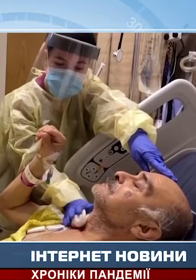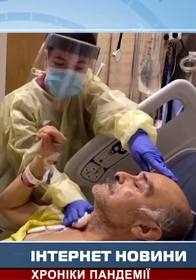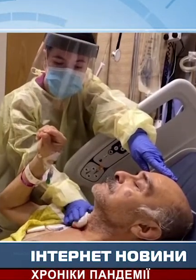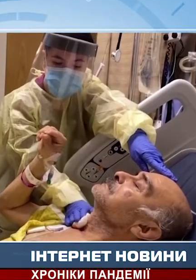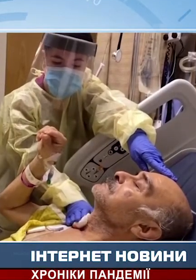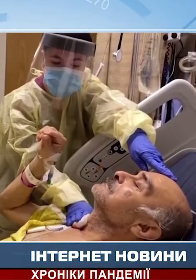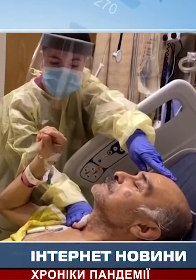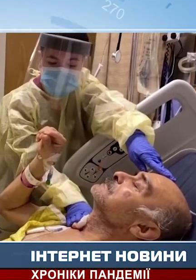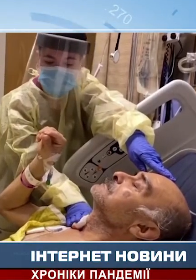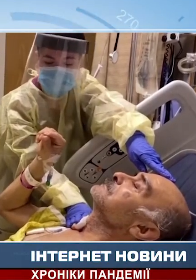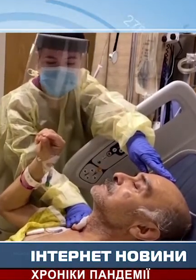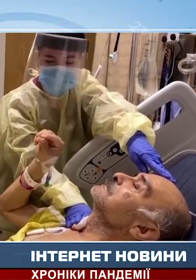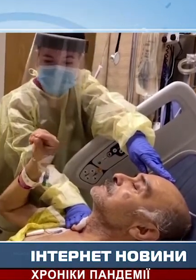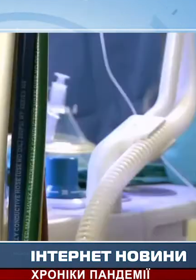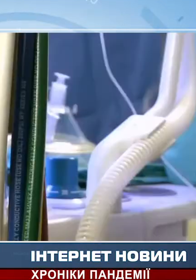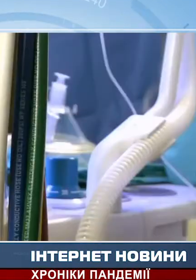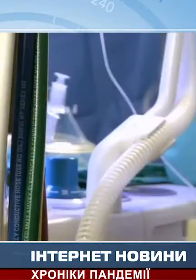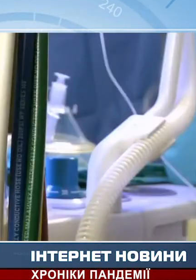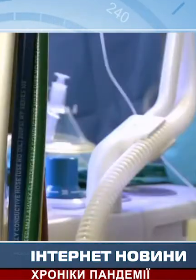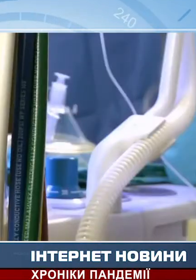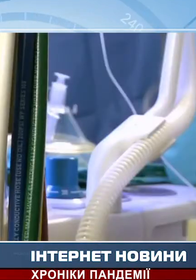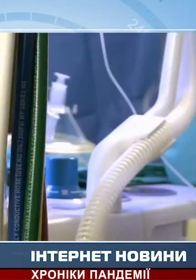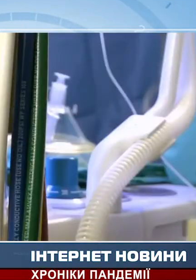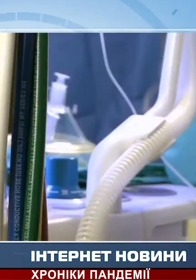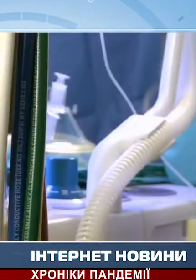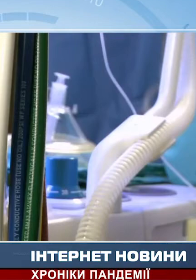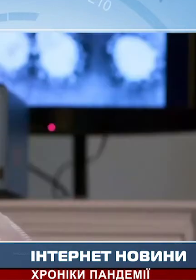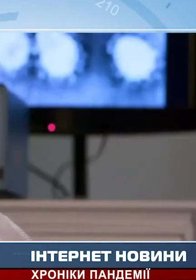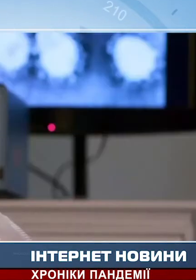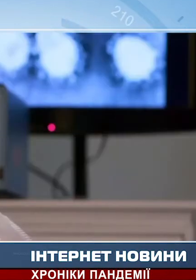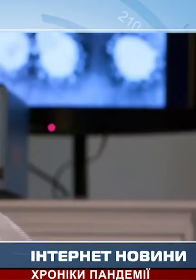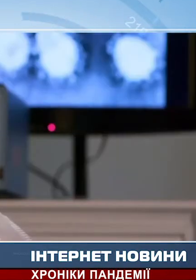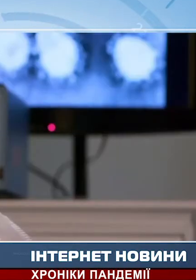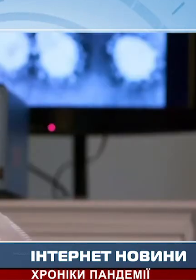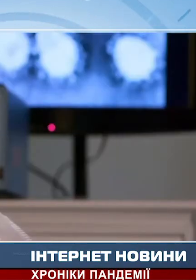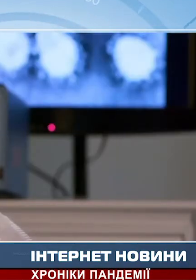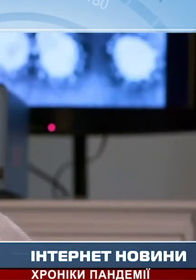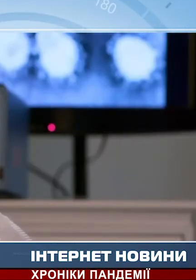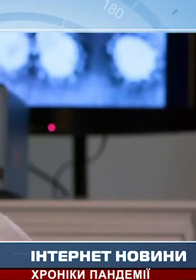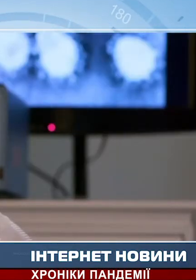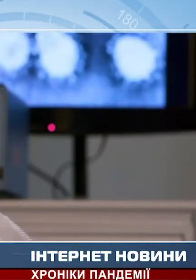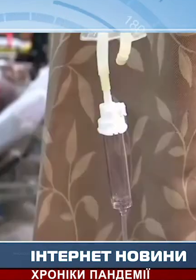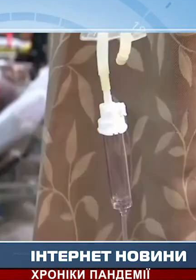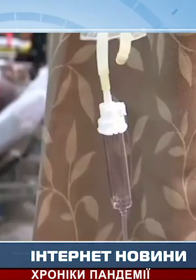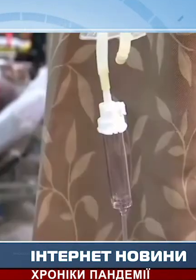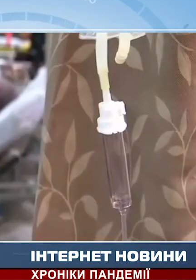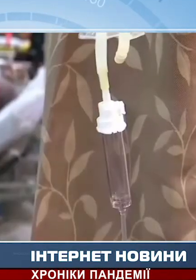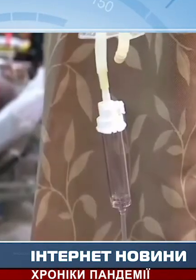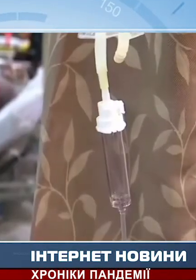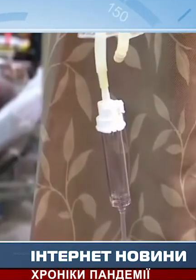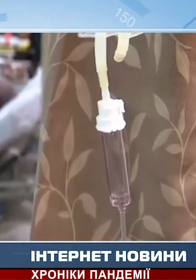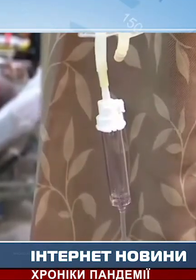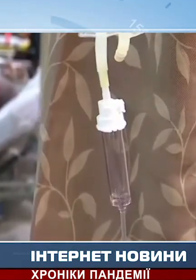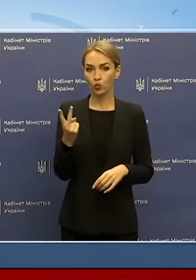добу в Україні виявили 1008 нових випадків інфікування COVID-19. Тим часом в державі поступово почали розгортати лікарні